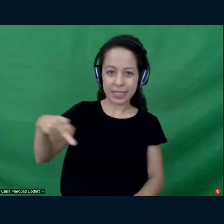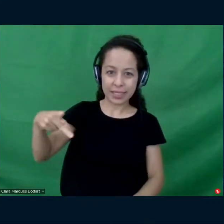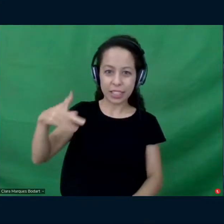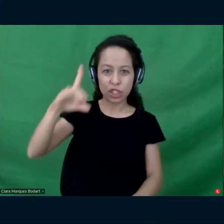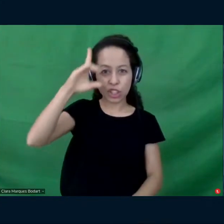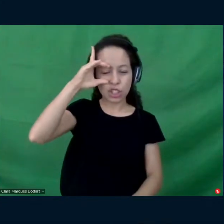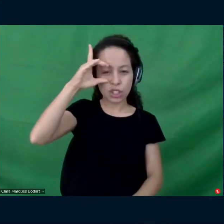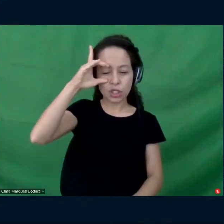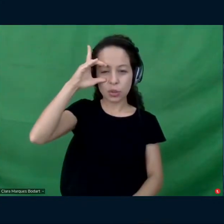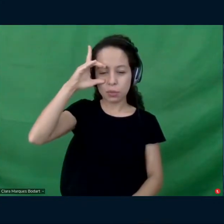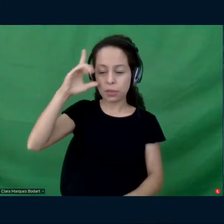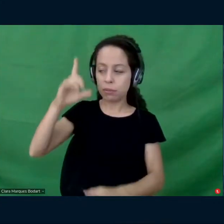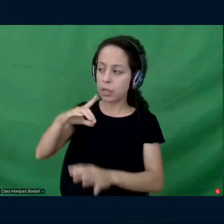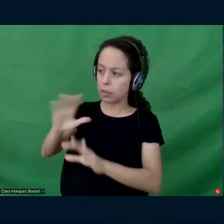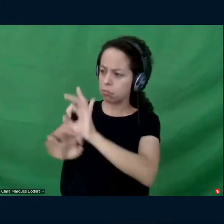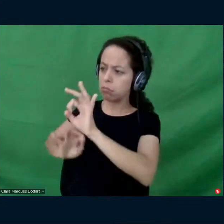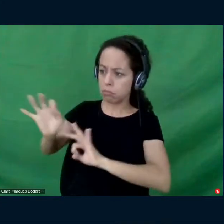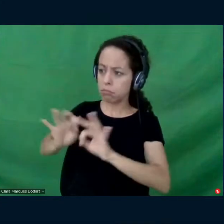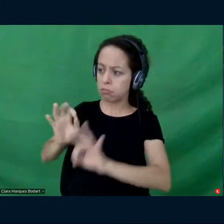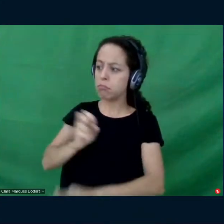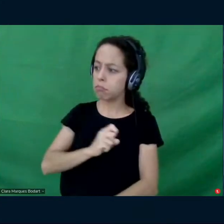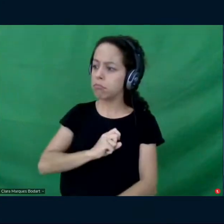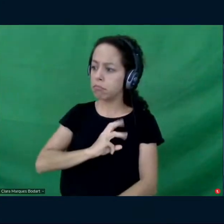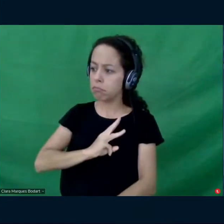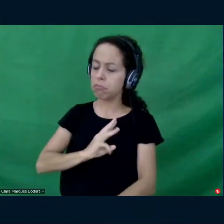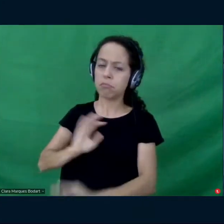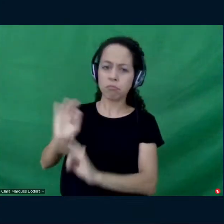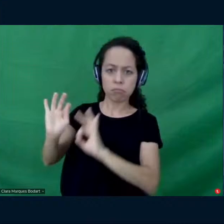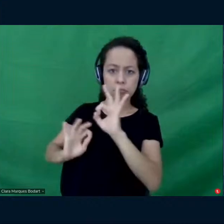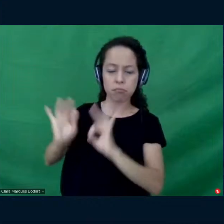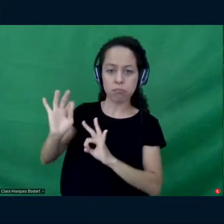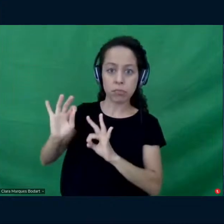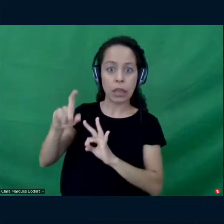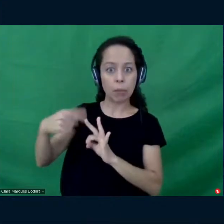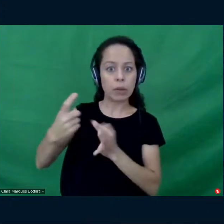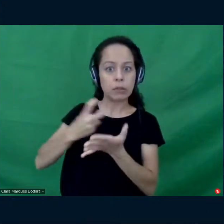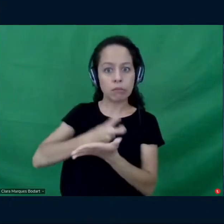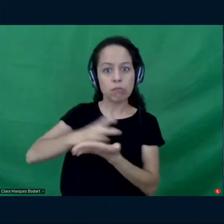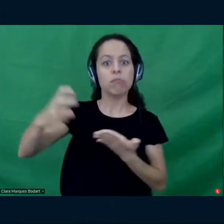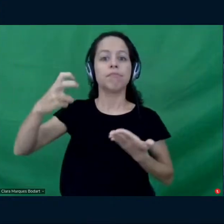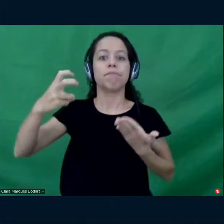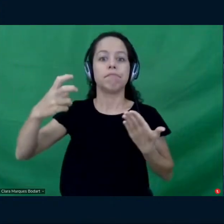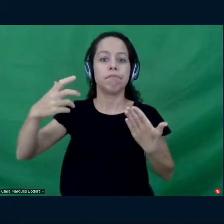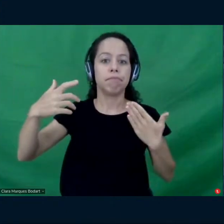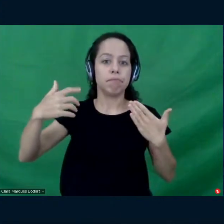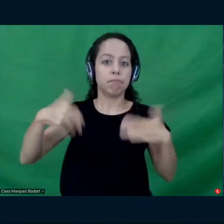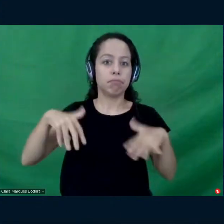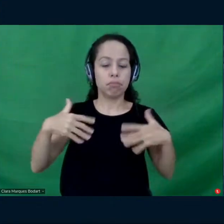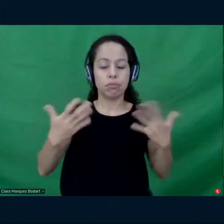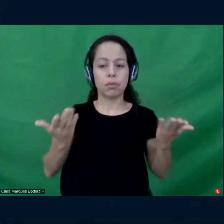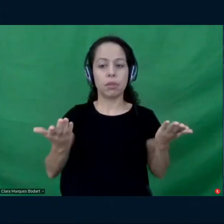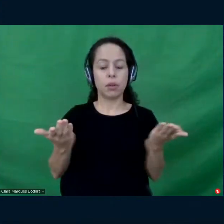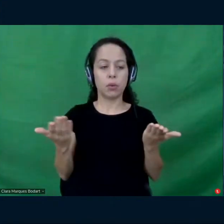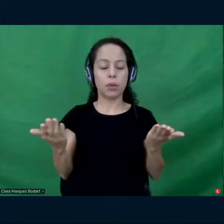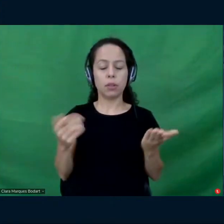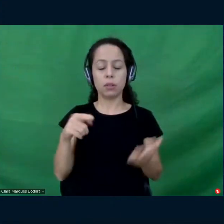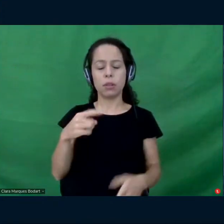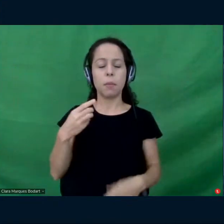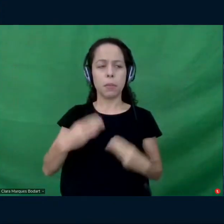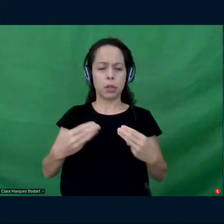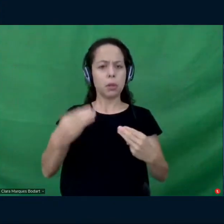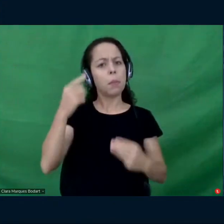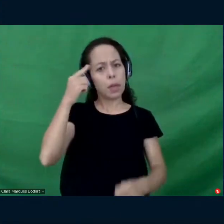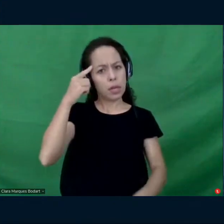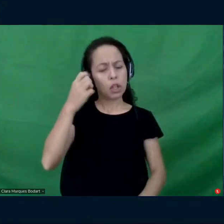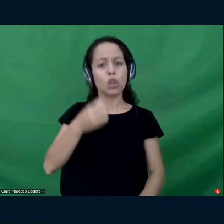contrário. O ministro até considerou interessante esse novo ensino médio, até porque